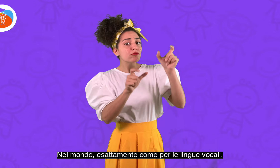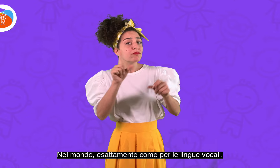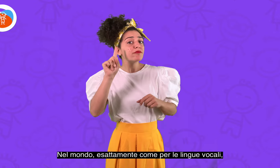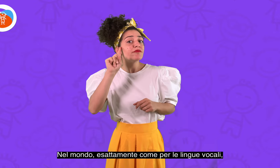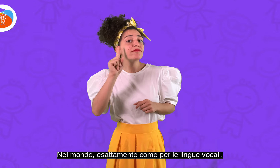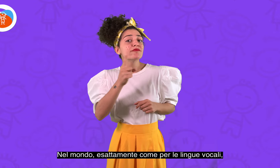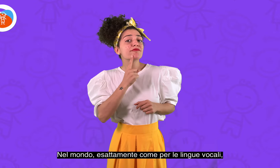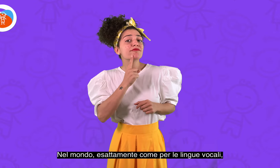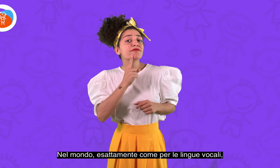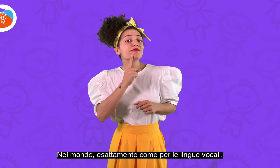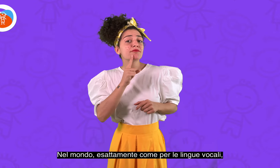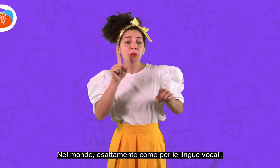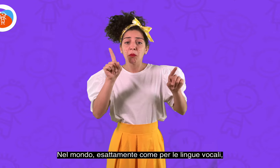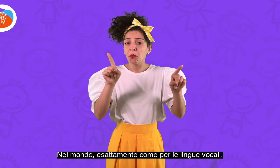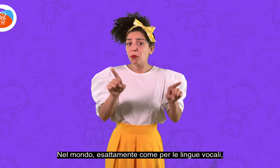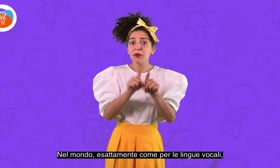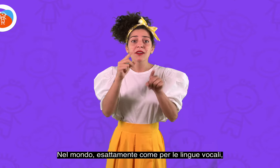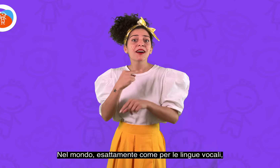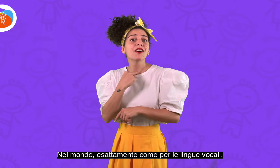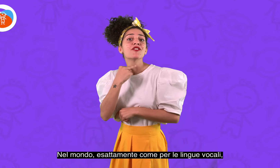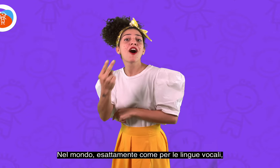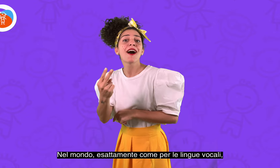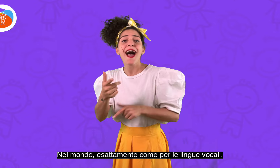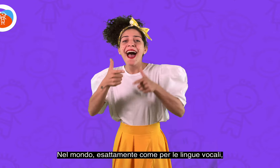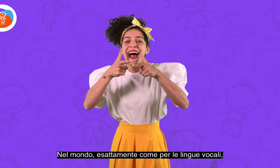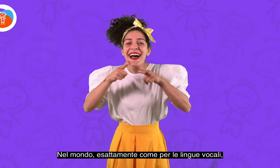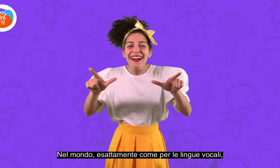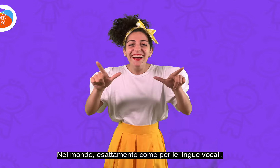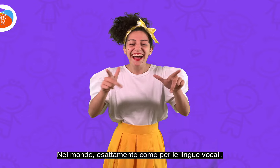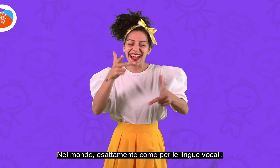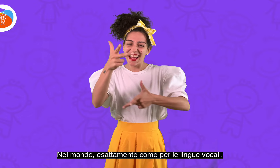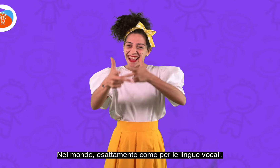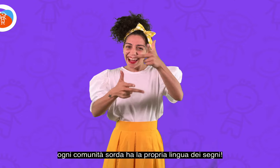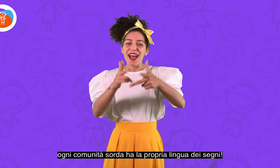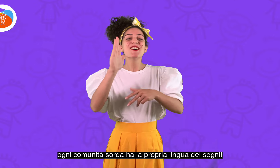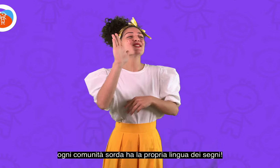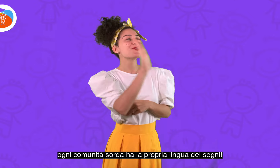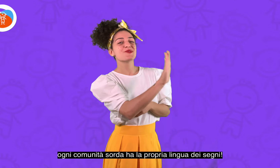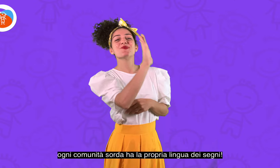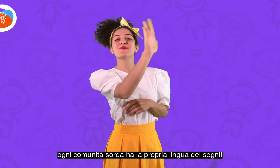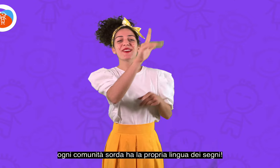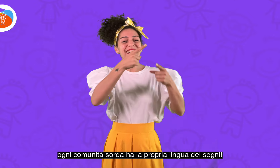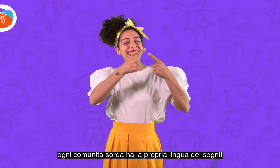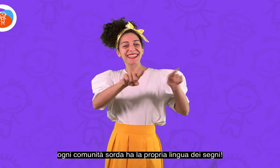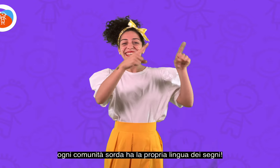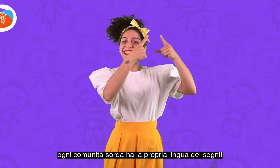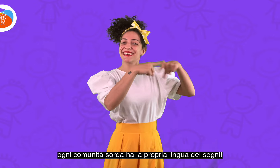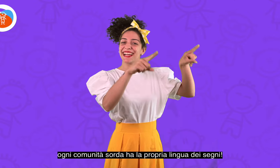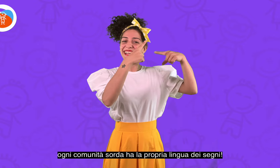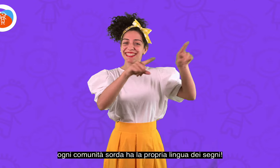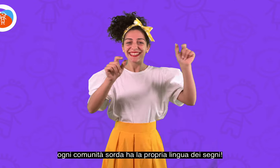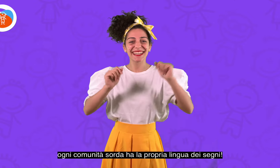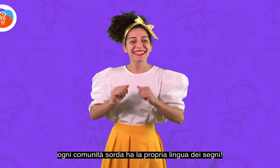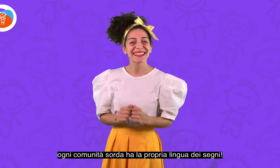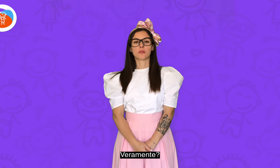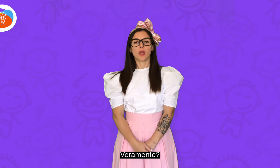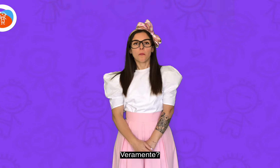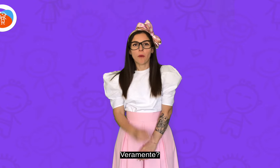esattamente come per le lingue vocali, ogni comunità sorda ha la propria lingua dei segni! Ma